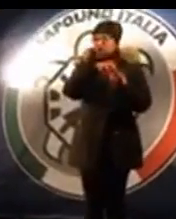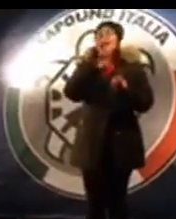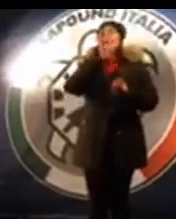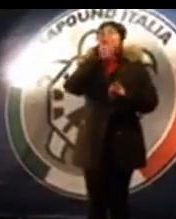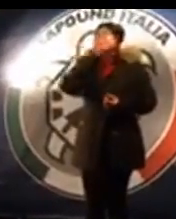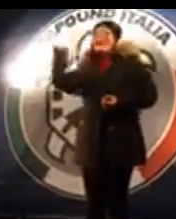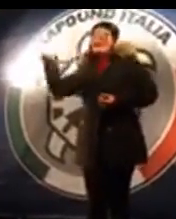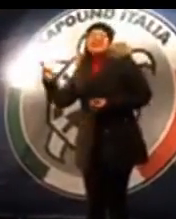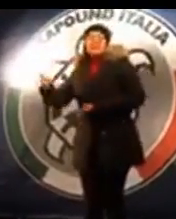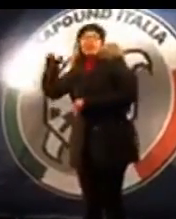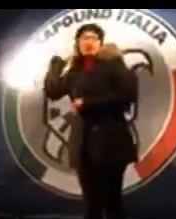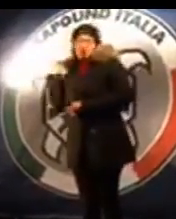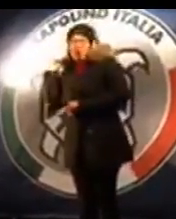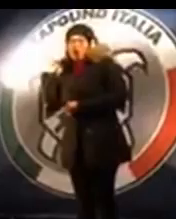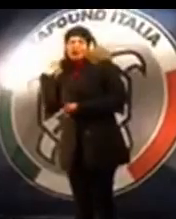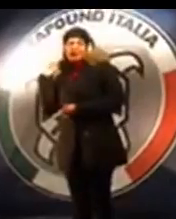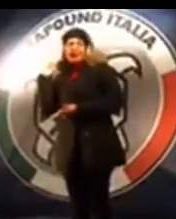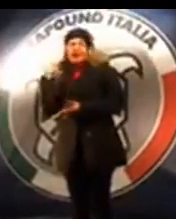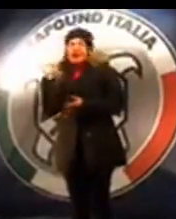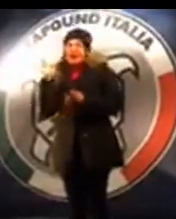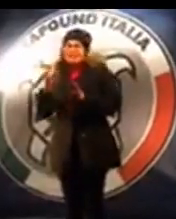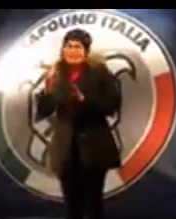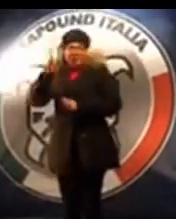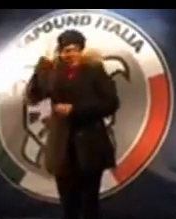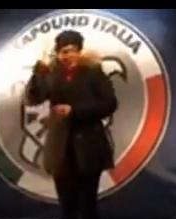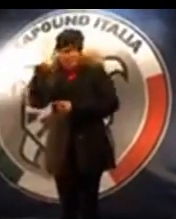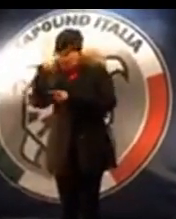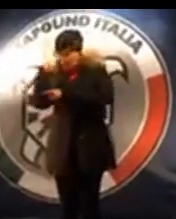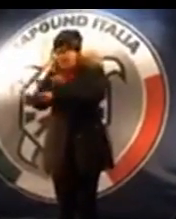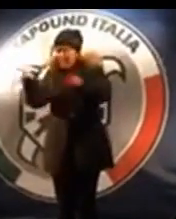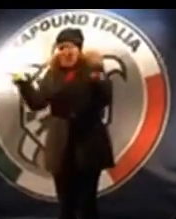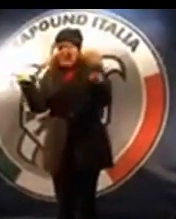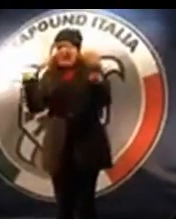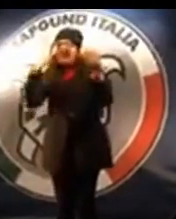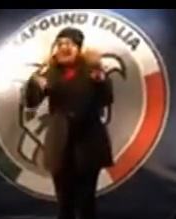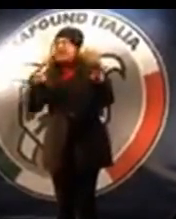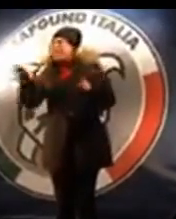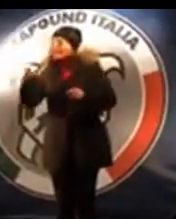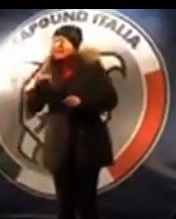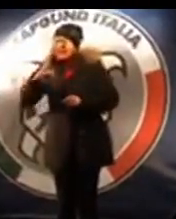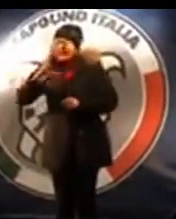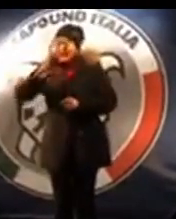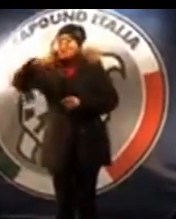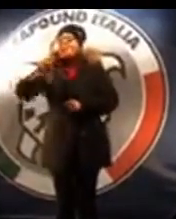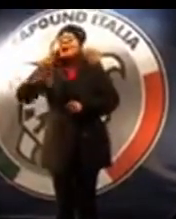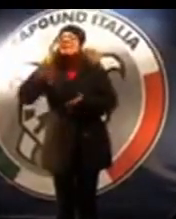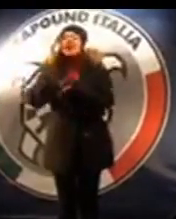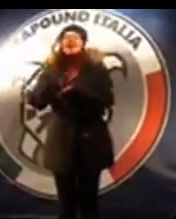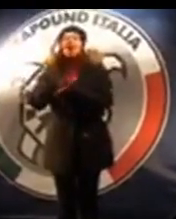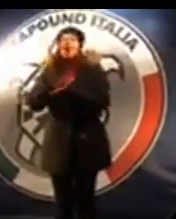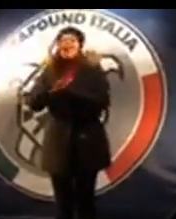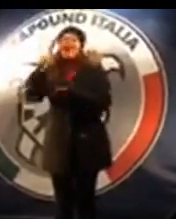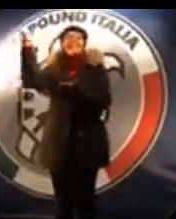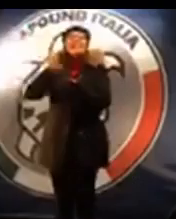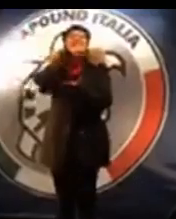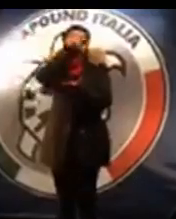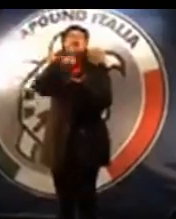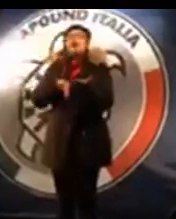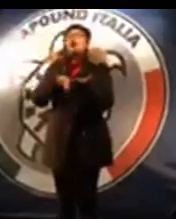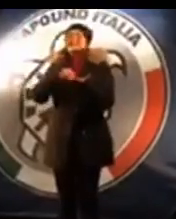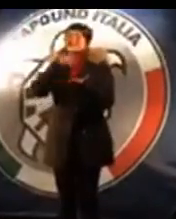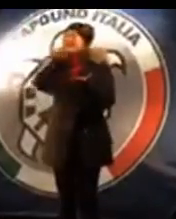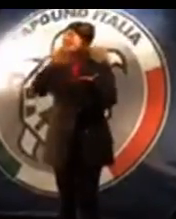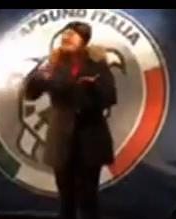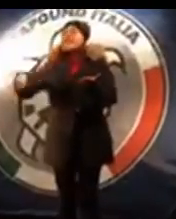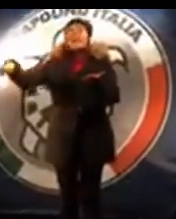tutti che Silvio Berlusconi si prenderà per la quarta volta i voti degli italiani e li porterà al grande governo tecnico che deve arrivare, perché